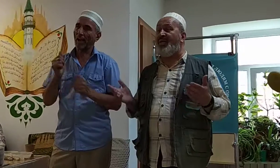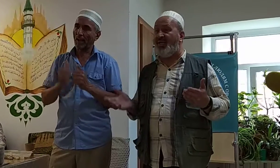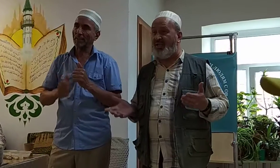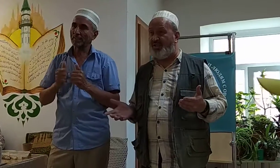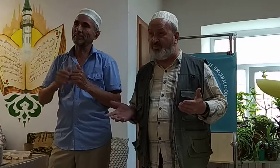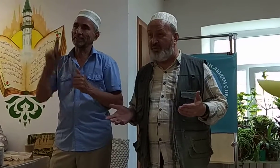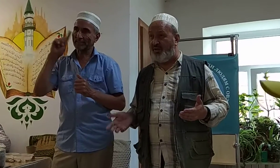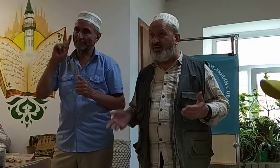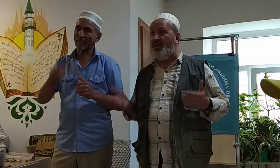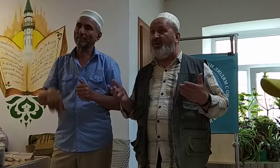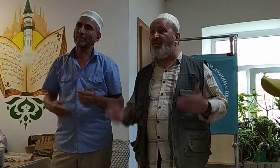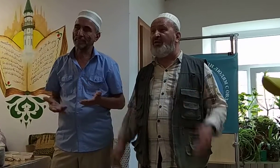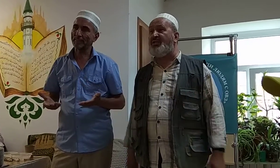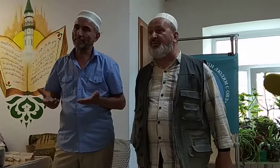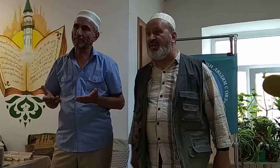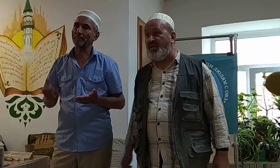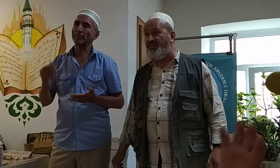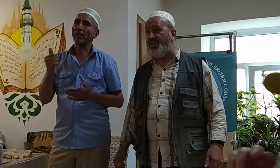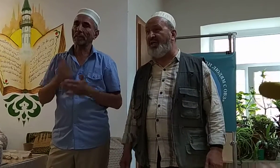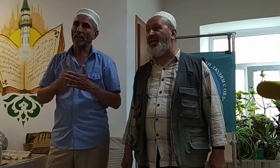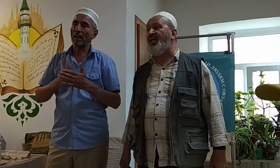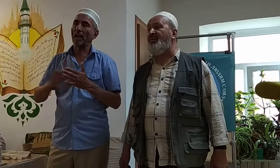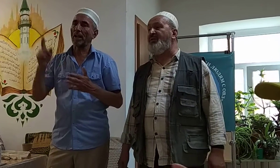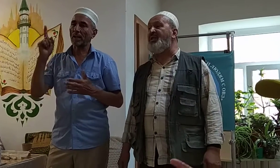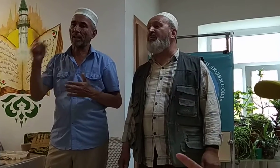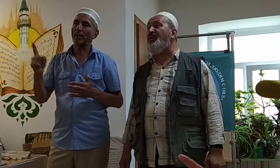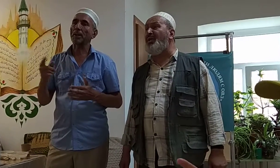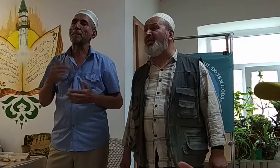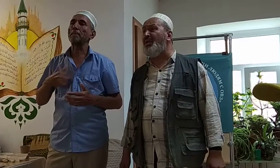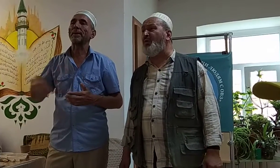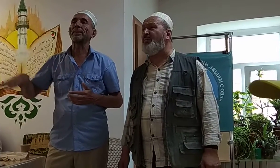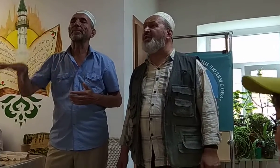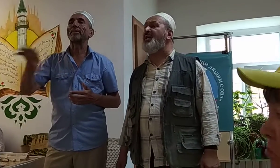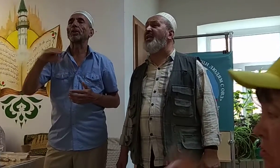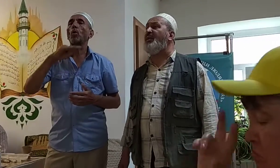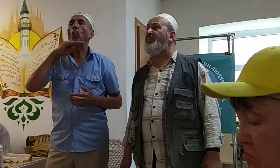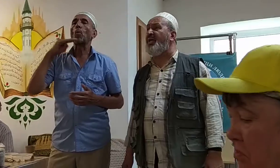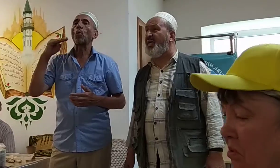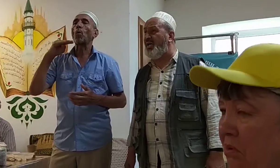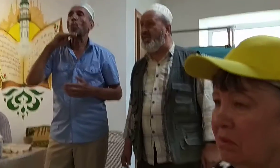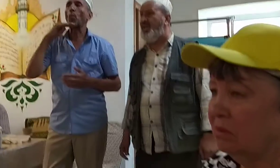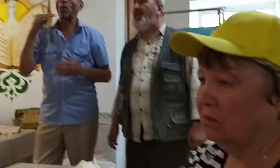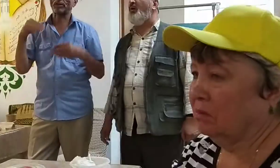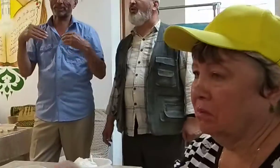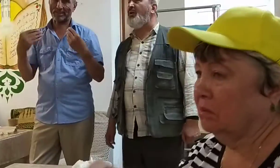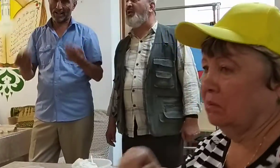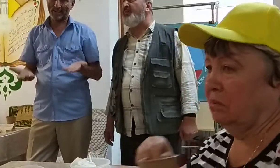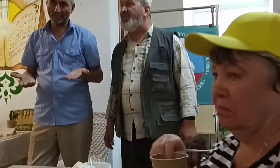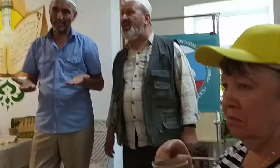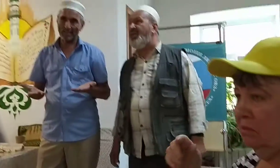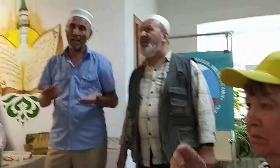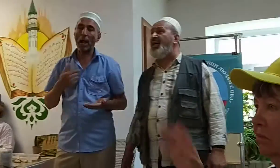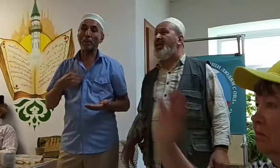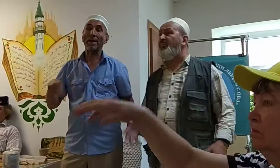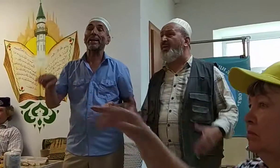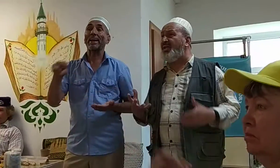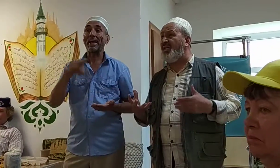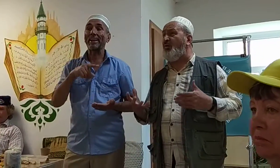hafta da belirgedik bu Allah. Allah Subhanehu ve Teala bizge bir küp derselerine birgen, onlarını bize